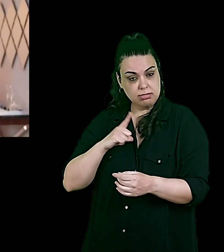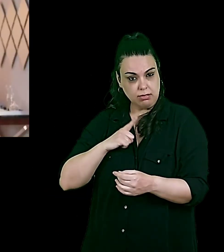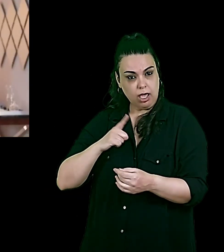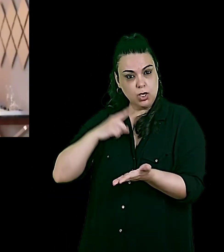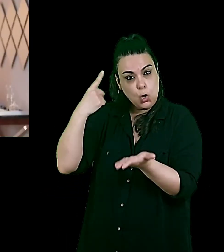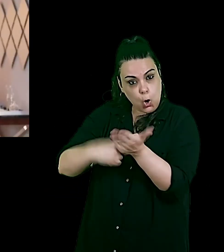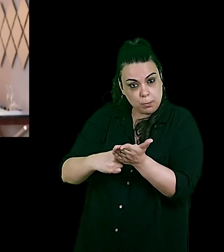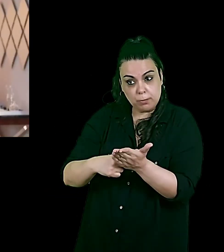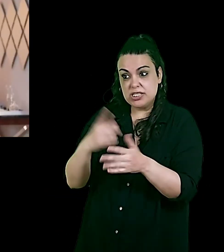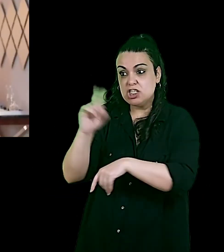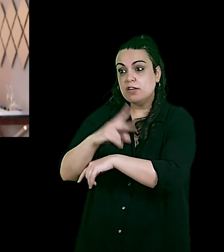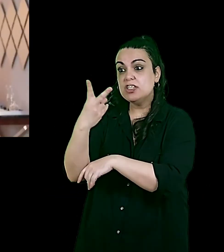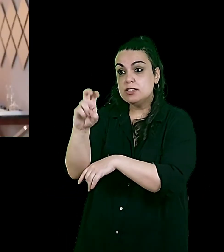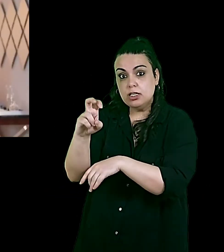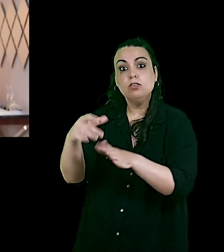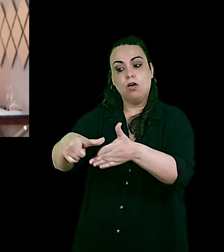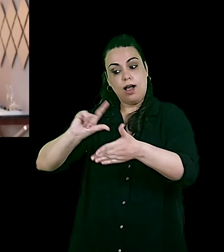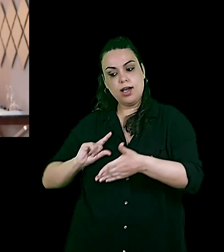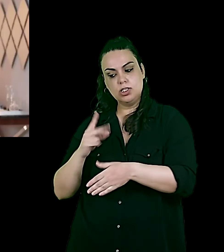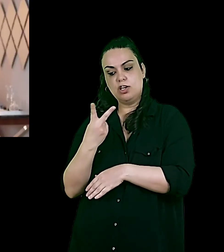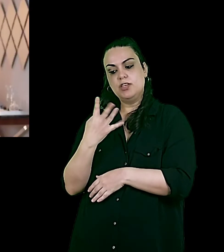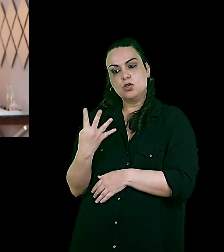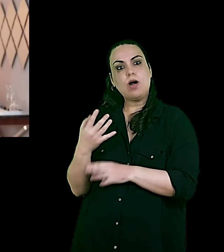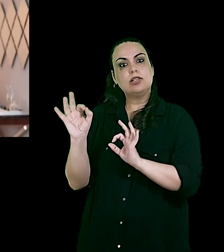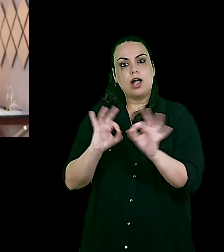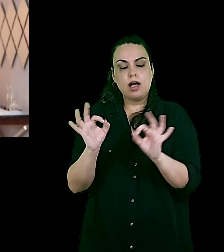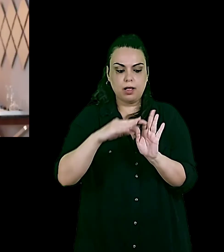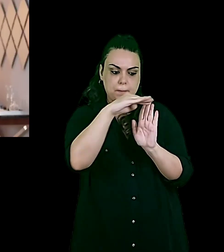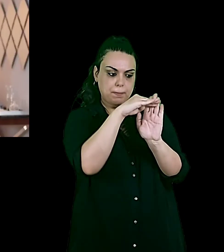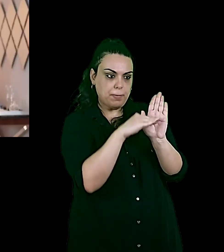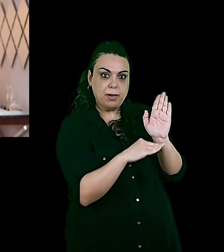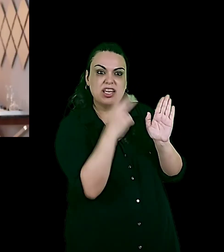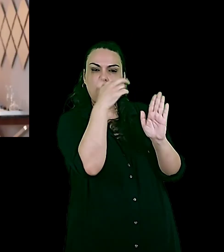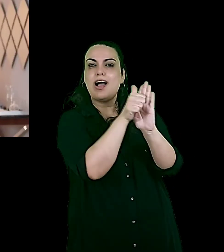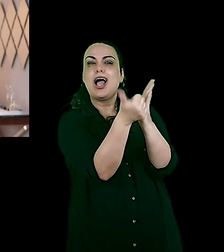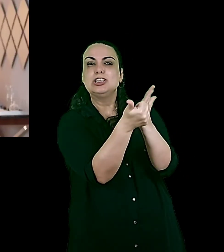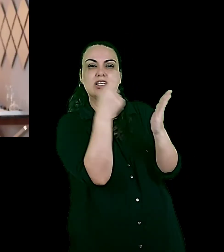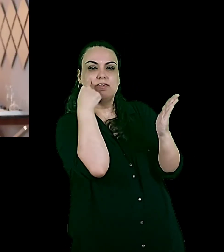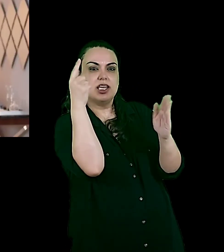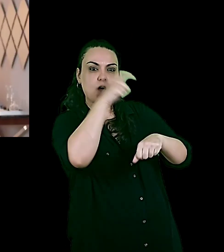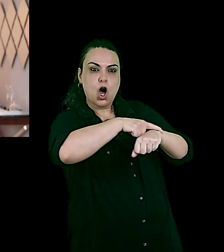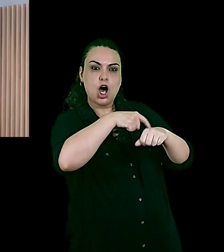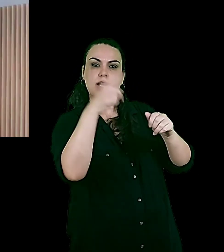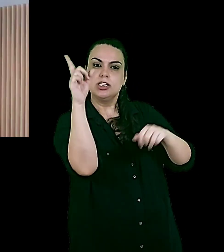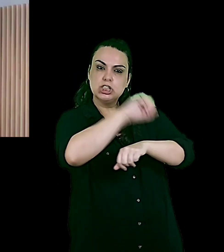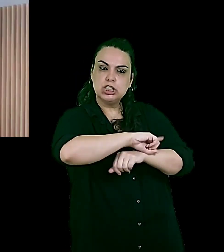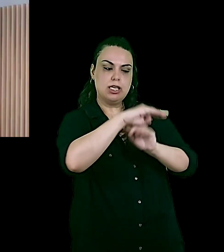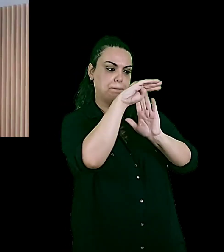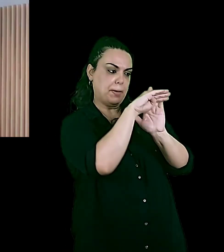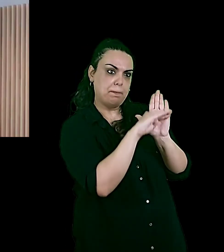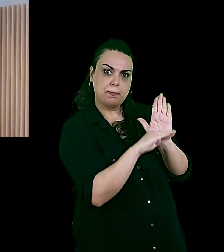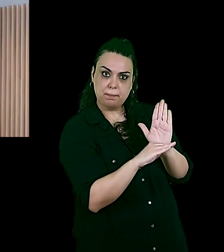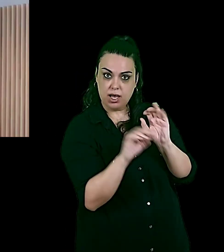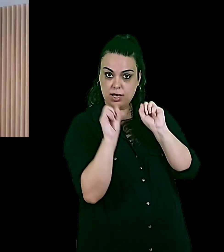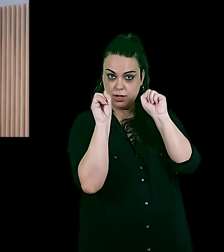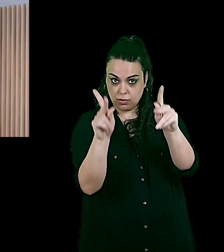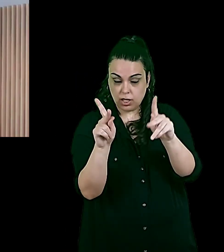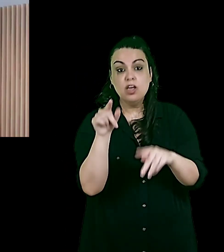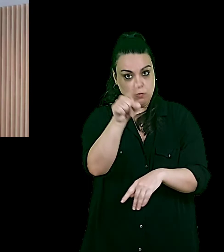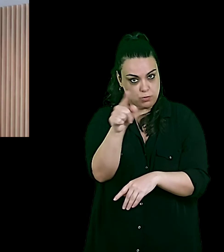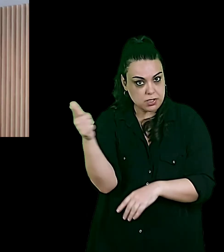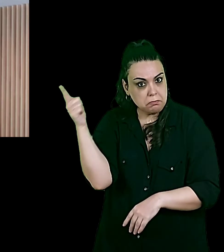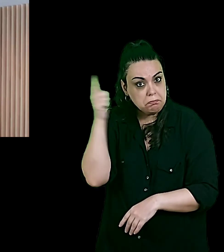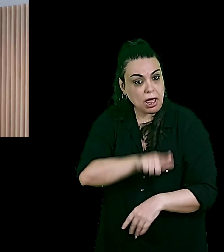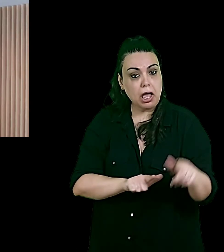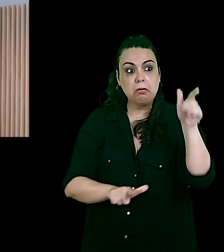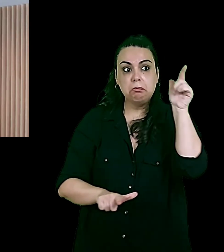no dia 25, no dia 24, teu caderno de rotina já precisa estar cumprido e alinhado. Quando você conquistar isso, e